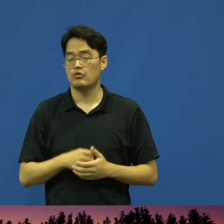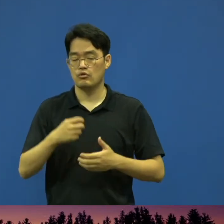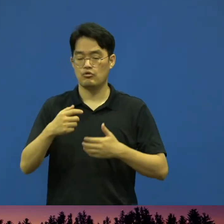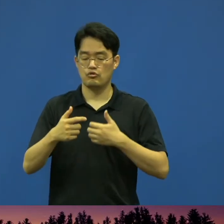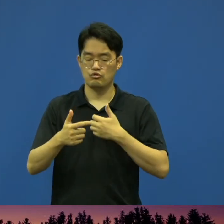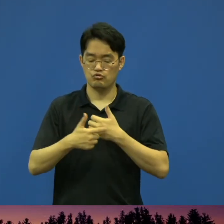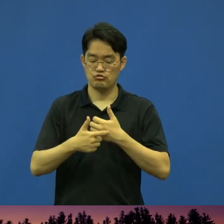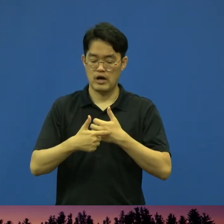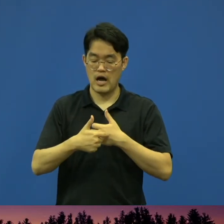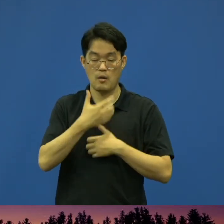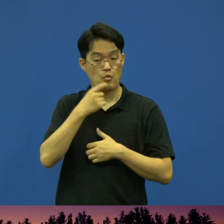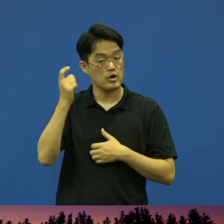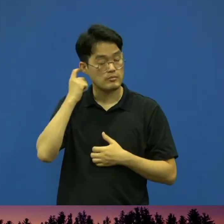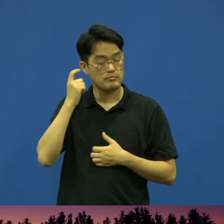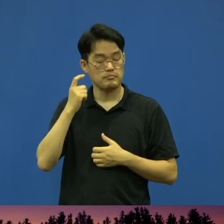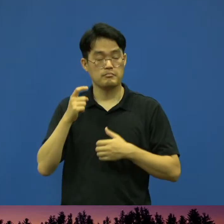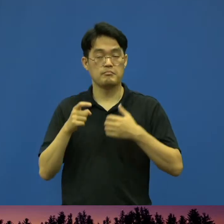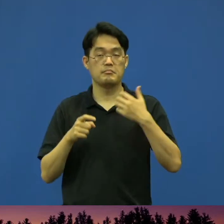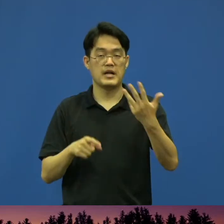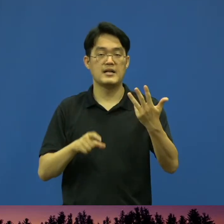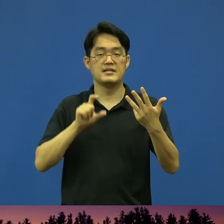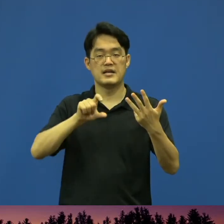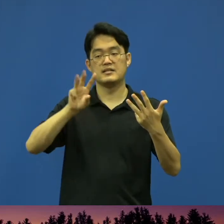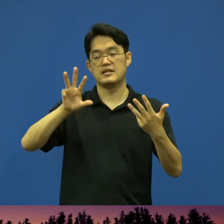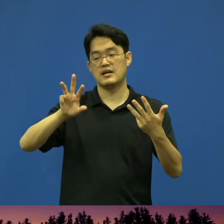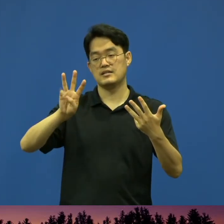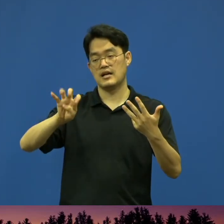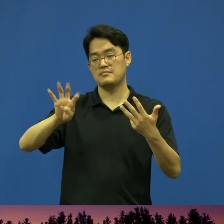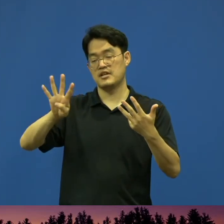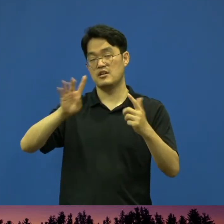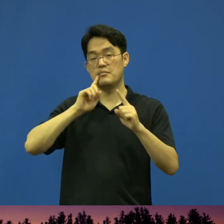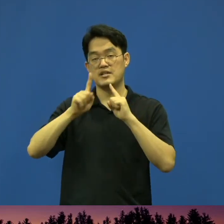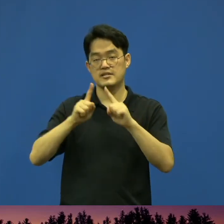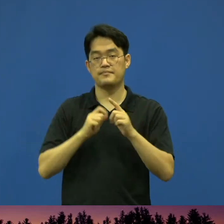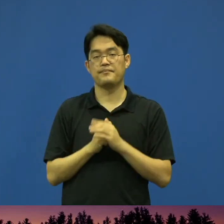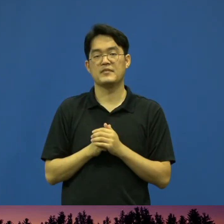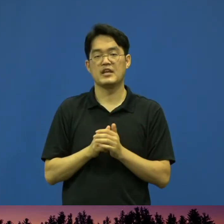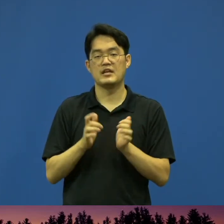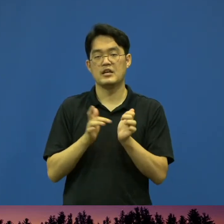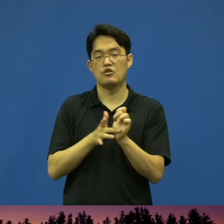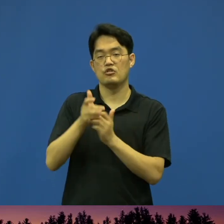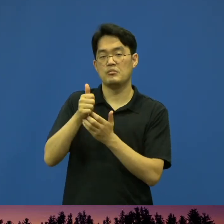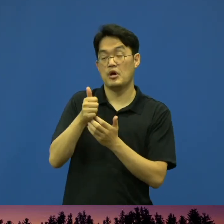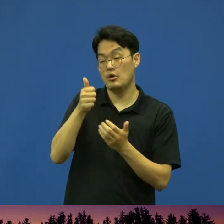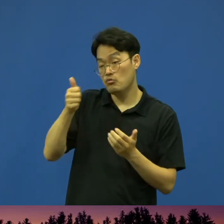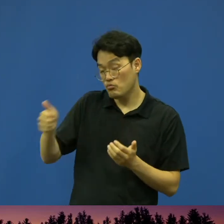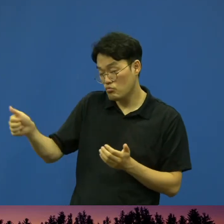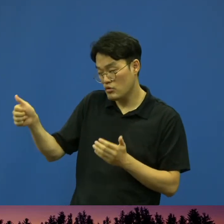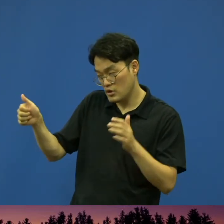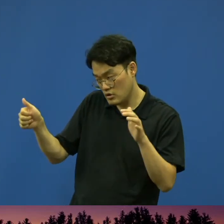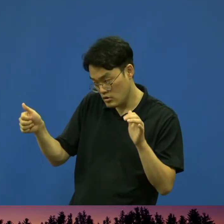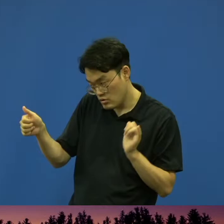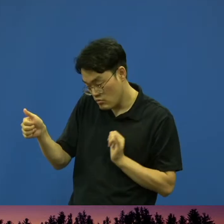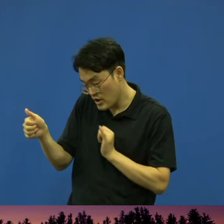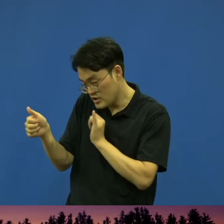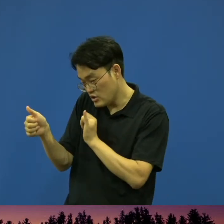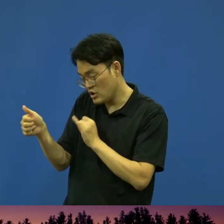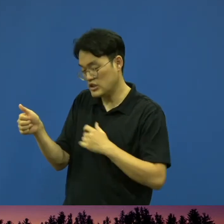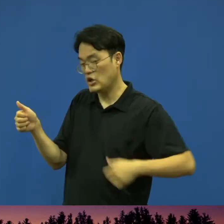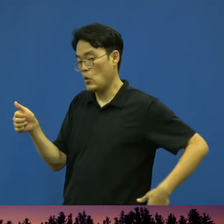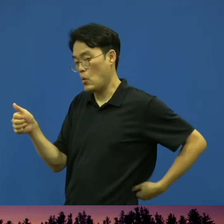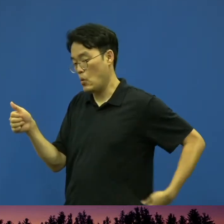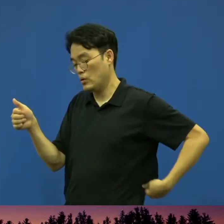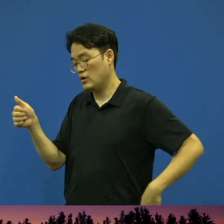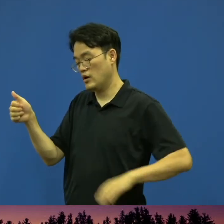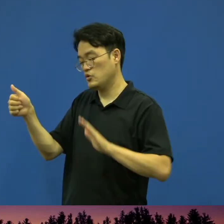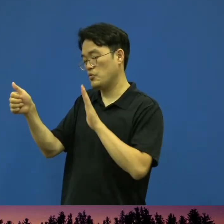8장 44절에는 이렇게 기록하고 있습니다. 예수의 뒤로 와서 그의 옷가에 손을